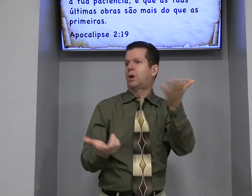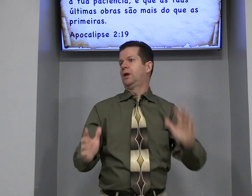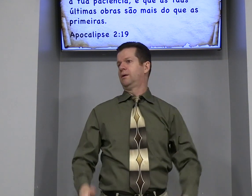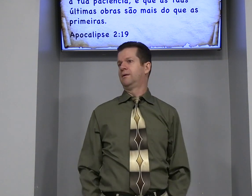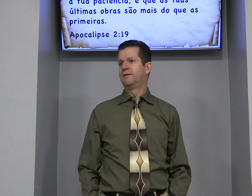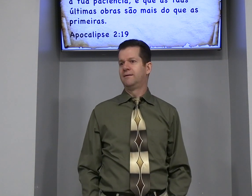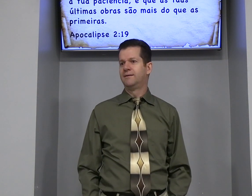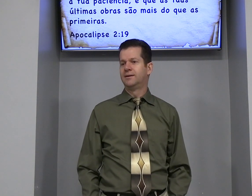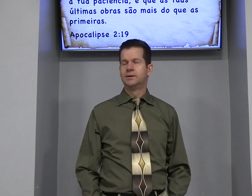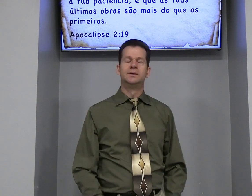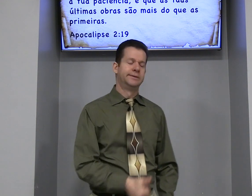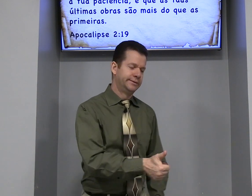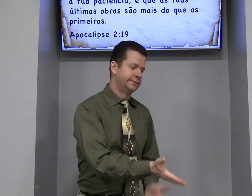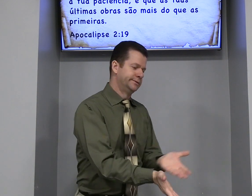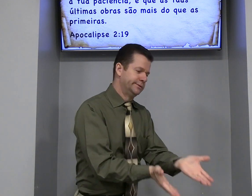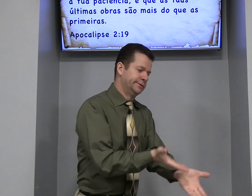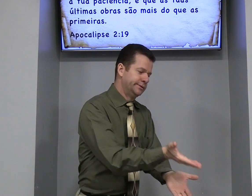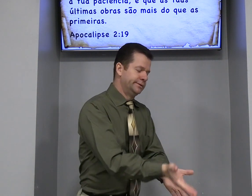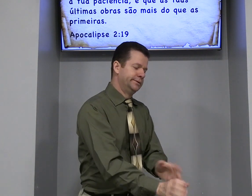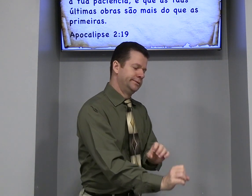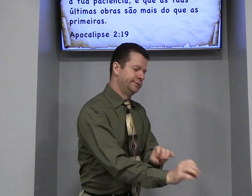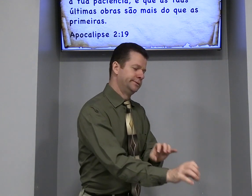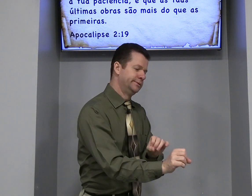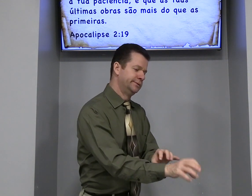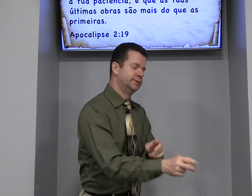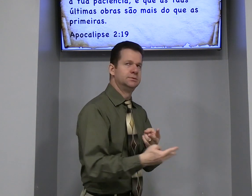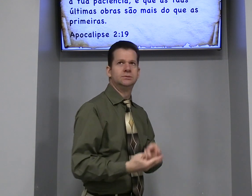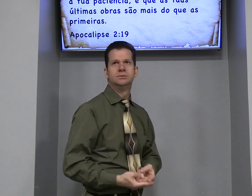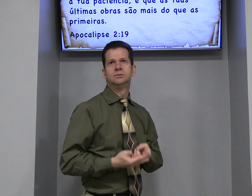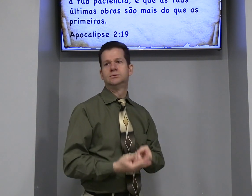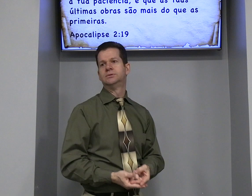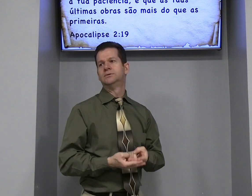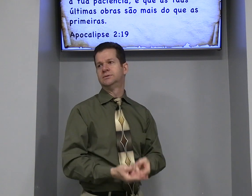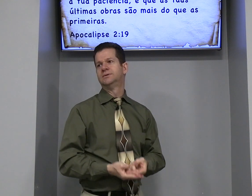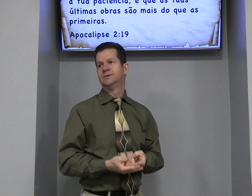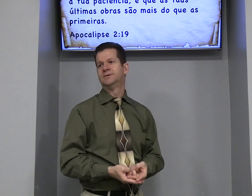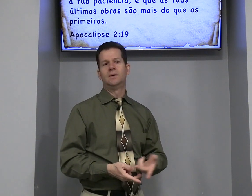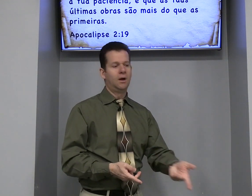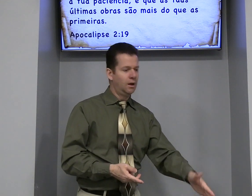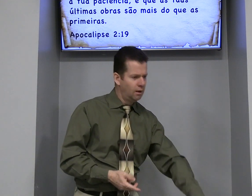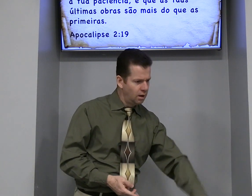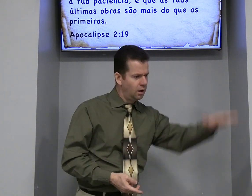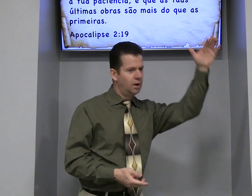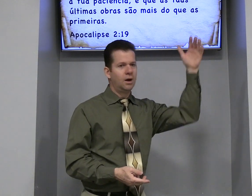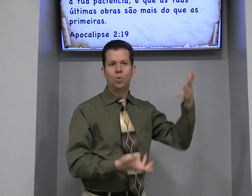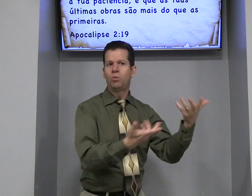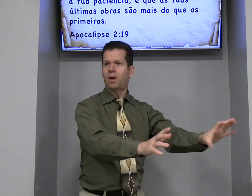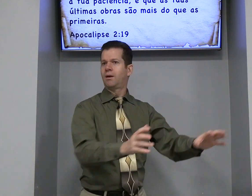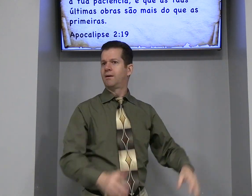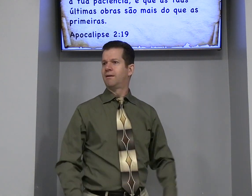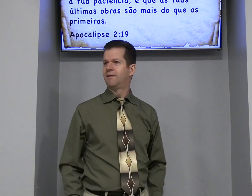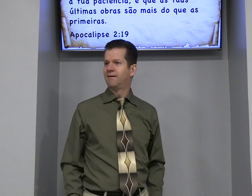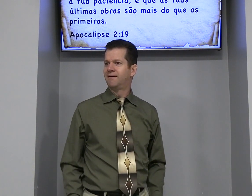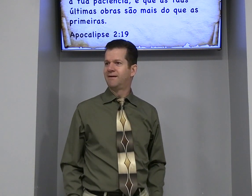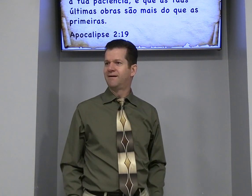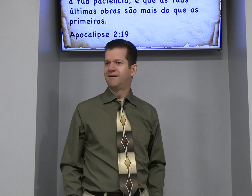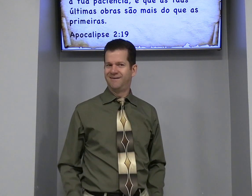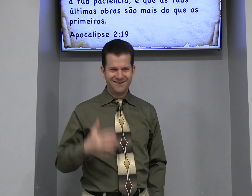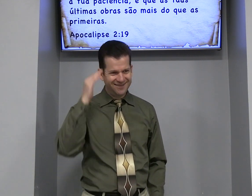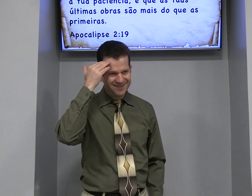não amadurece. E você tem que ensinar, ter paciência. E esse crente não quer